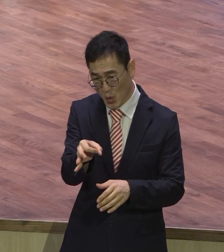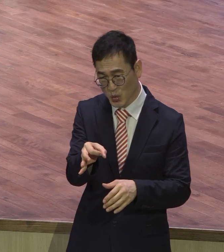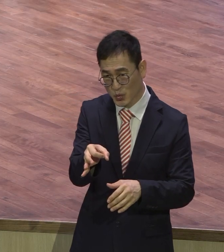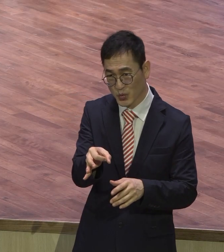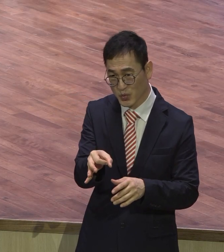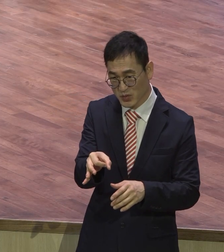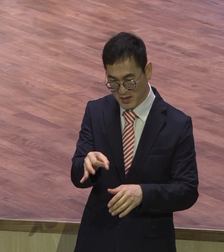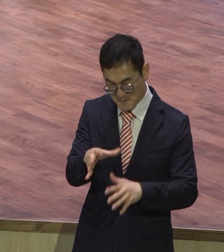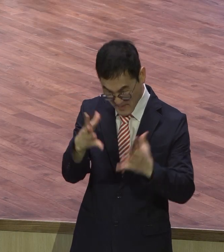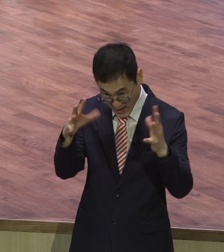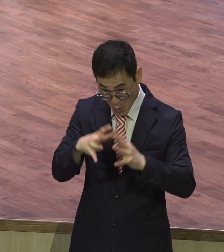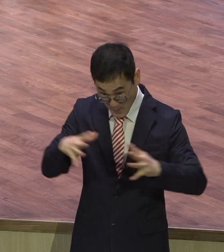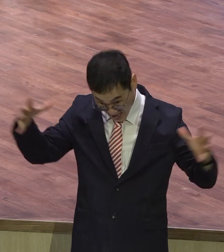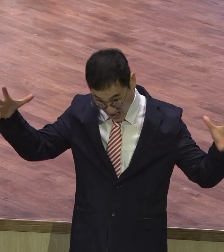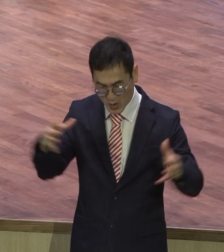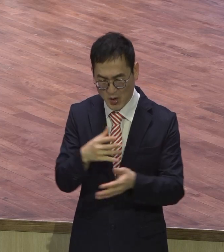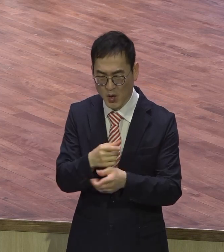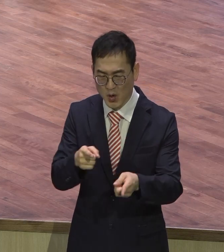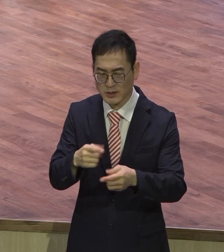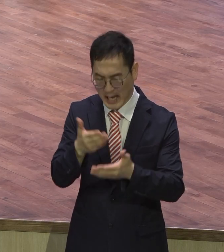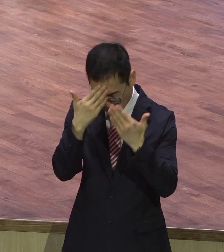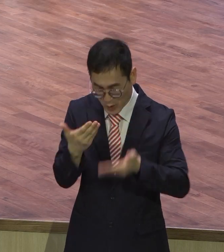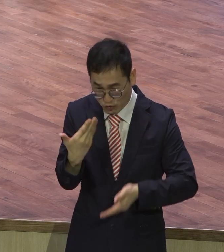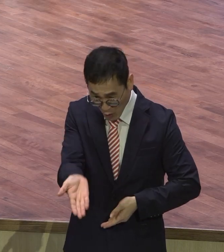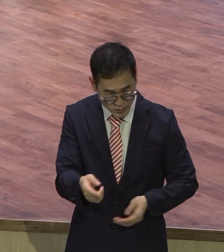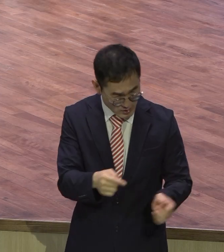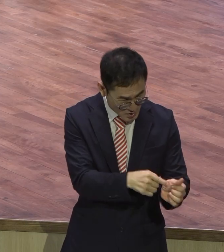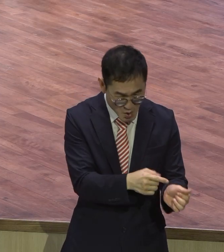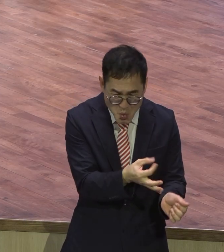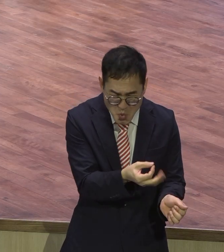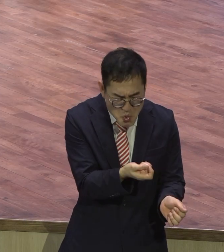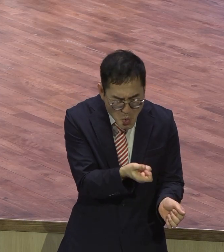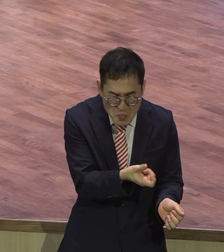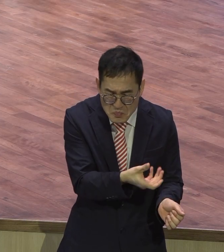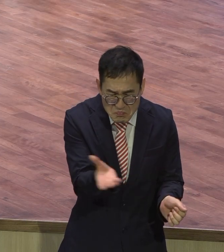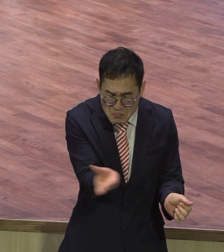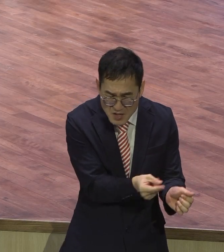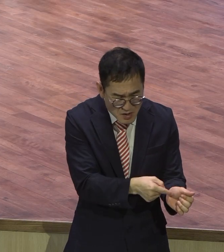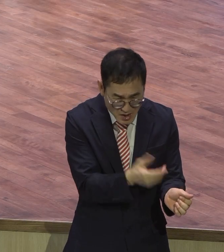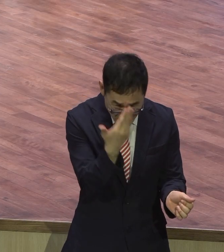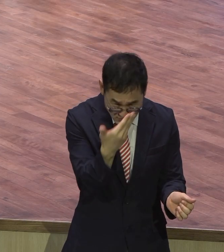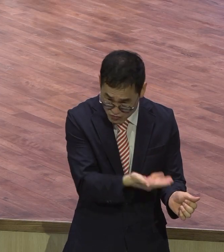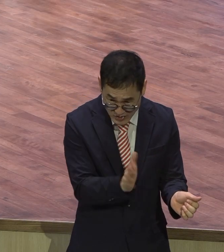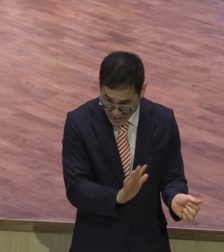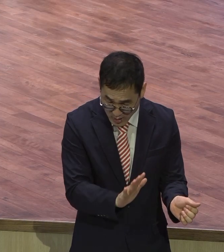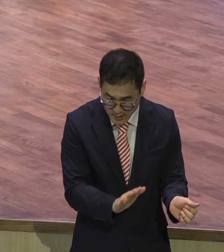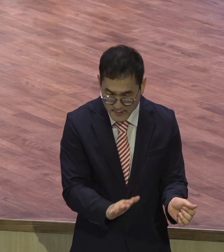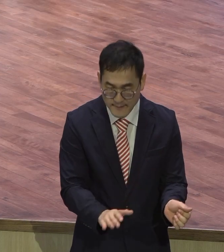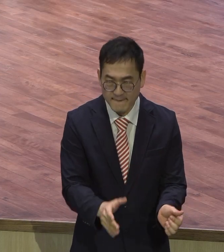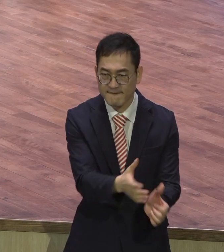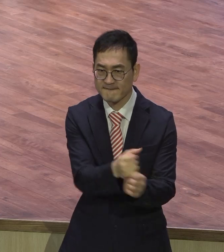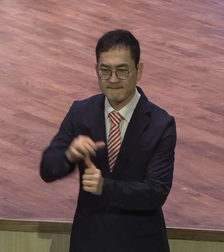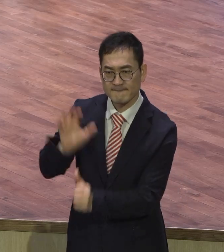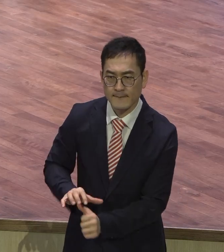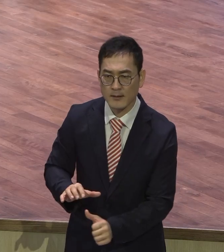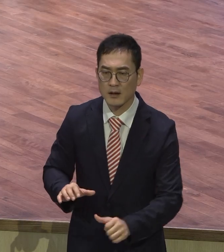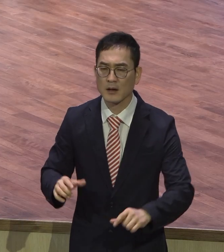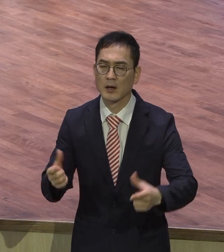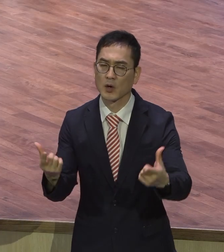사건이 여러분은 세상 삶에서 여러분에게 아무리 잘못을 저질렀다 할지라도